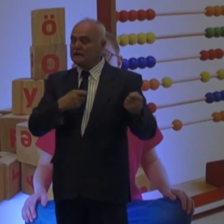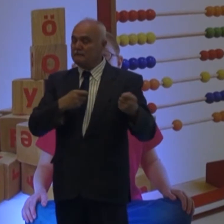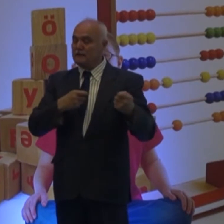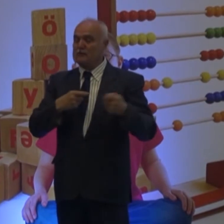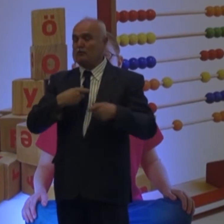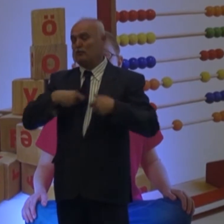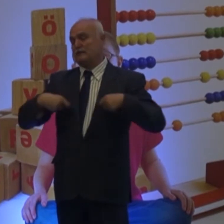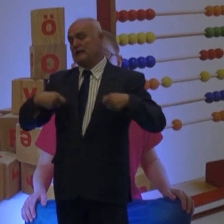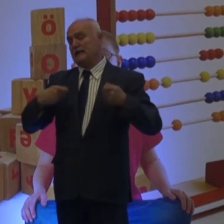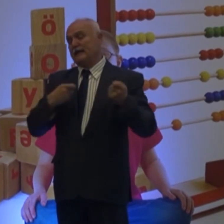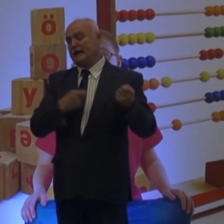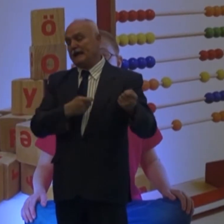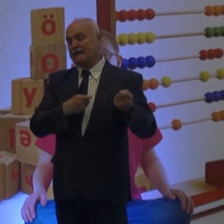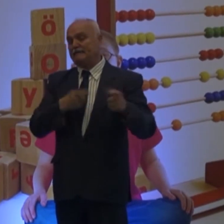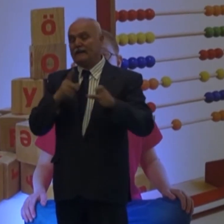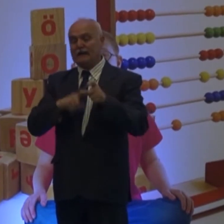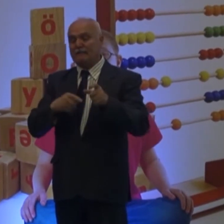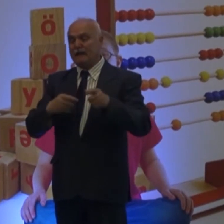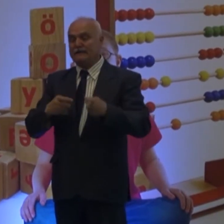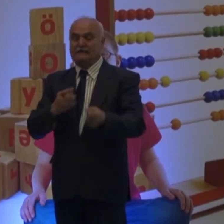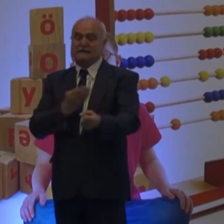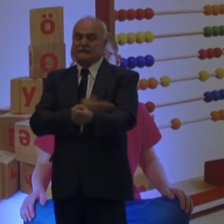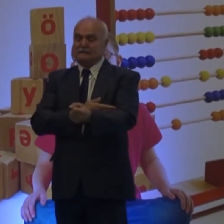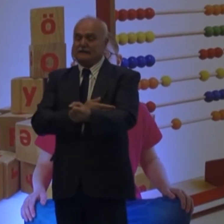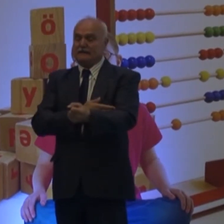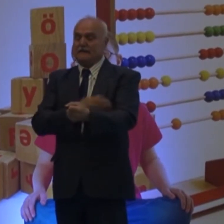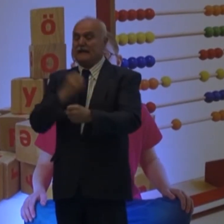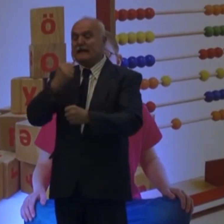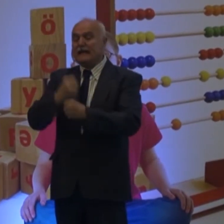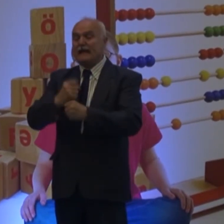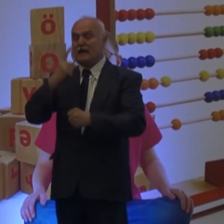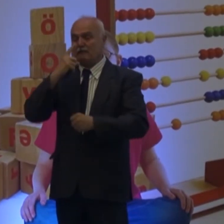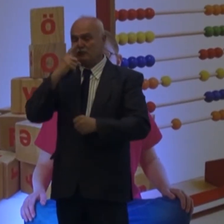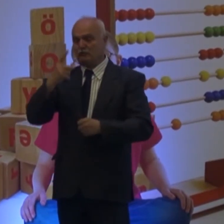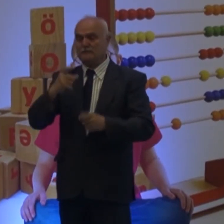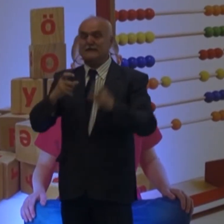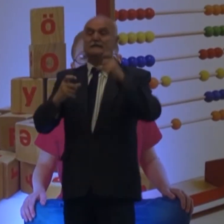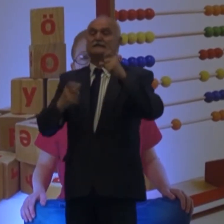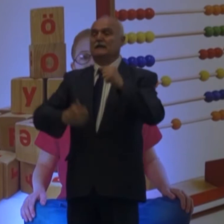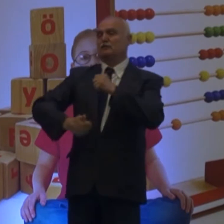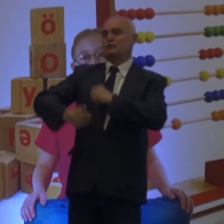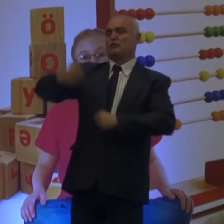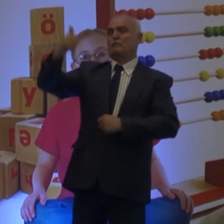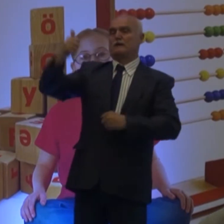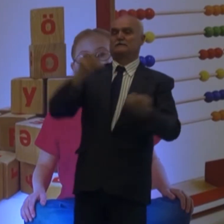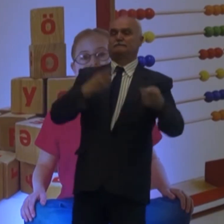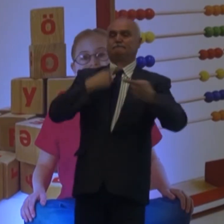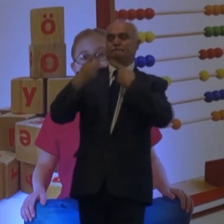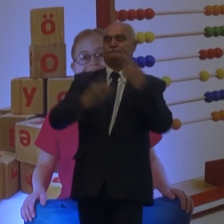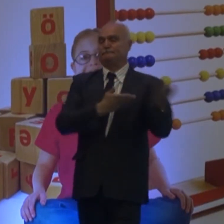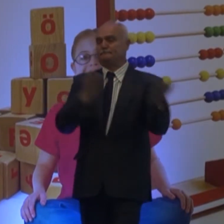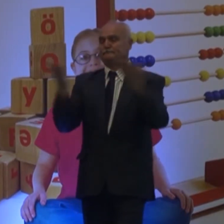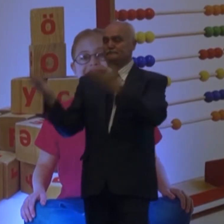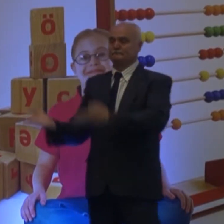ve Rehberlik Hizmetleri Genel Müdürümüz Sayın Celil Güngör'ü kürsüye davet ediyoruz. Arkadaşlarımızla.